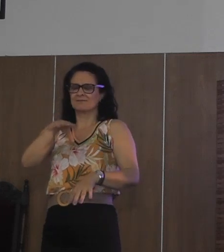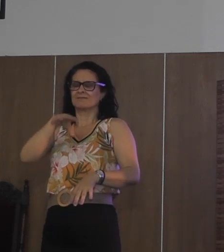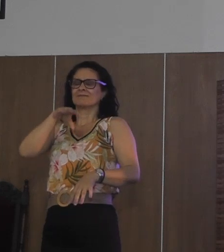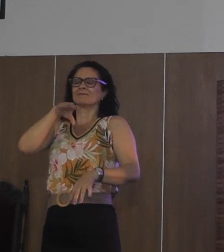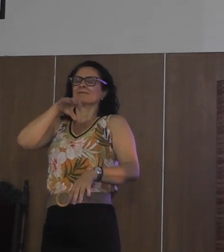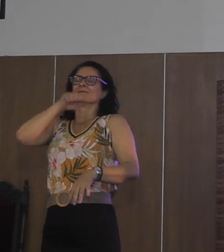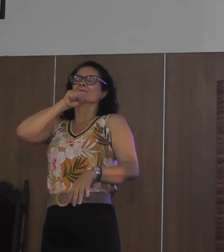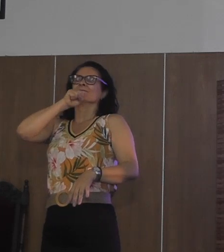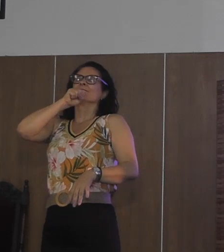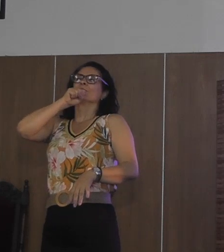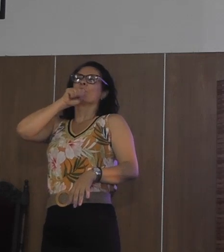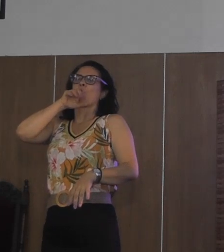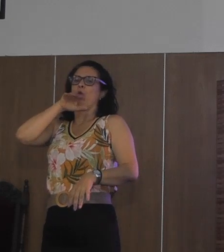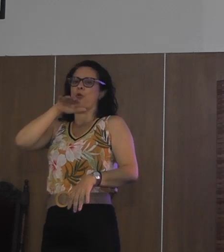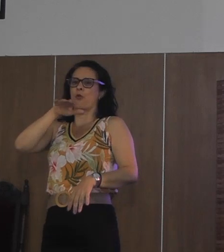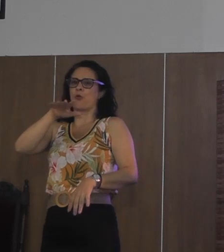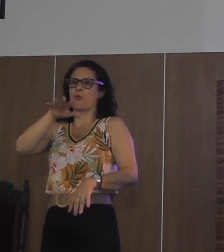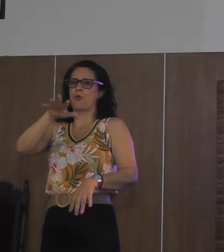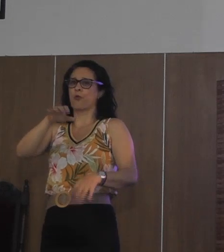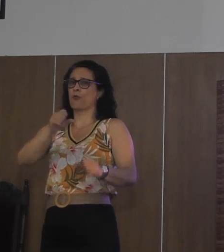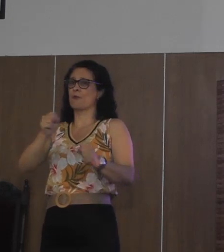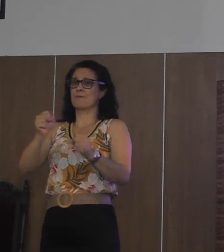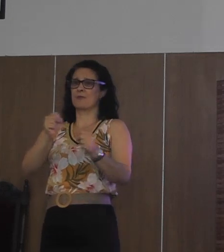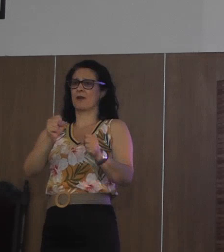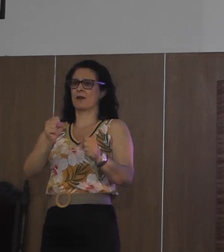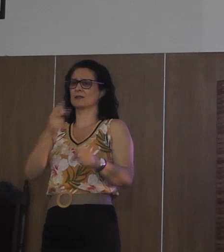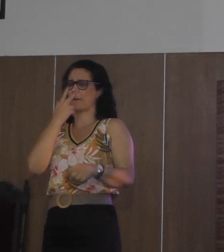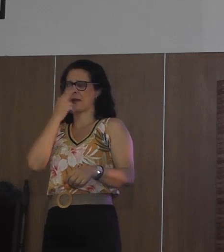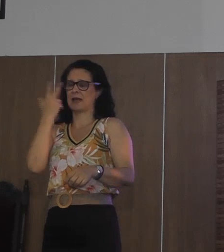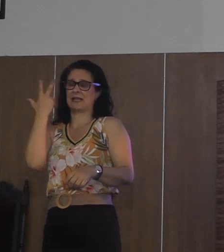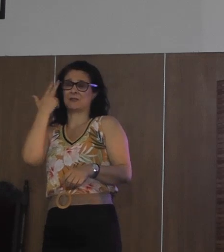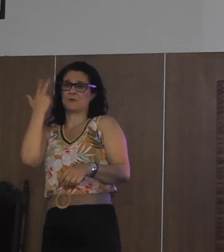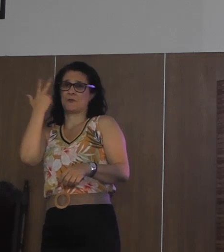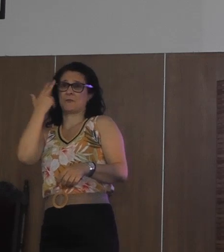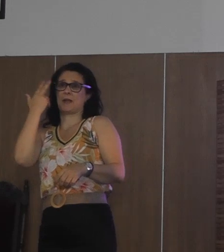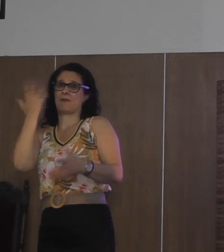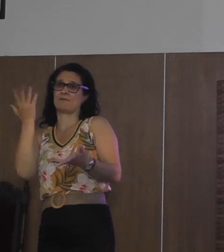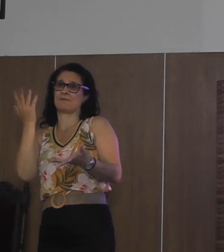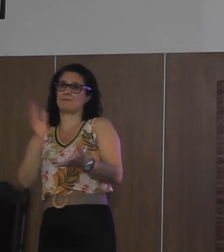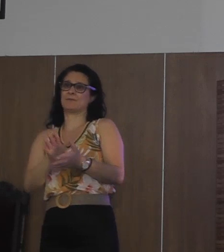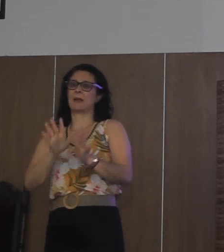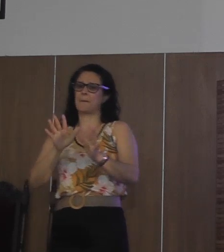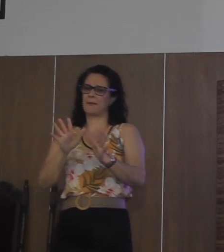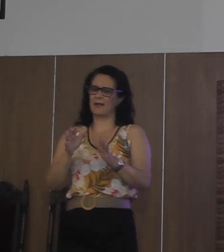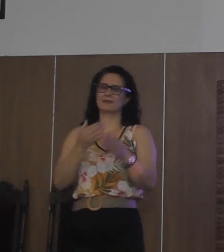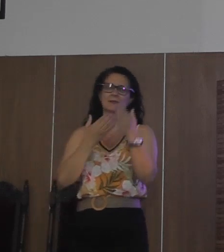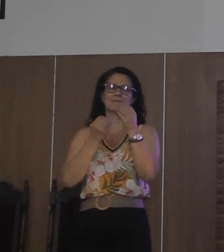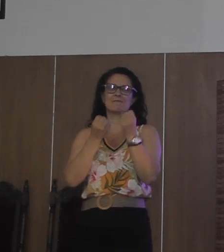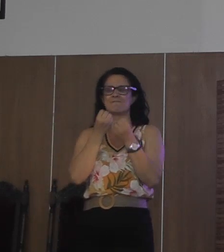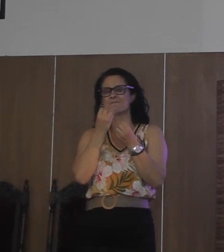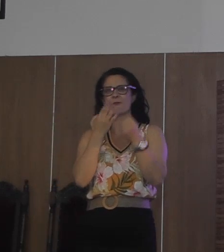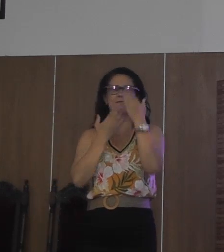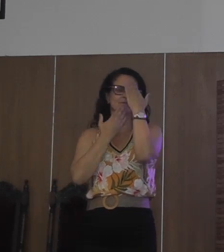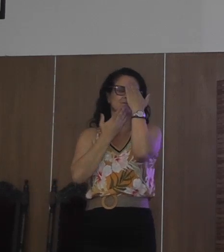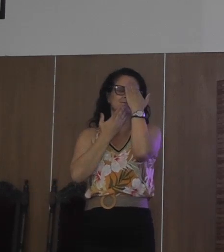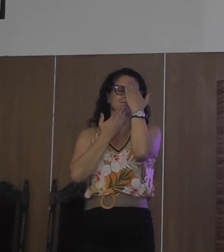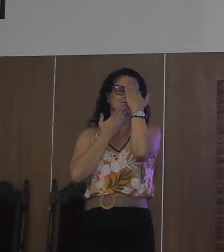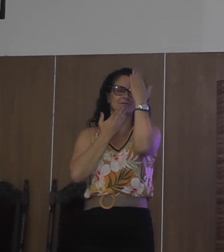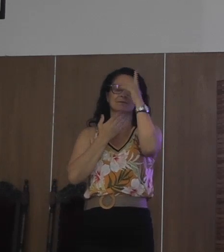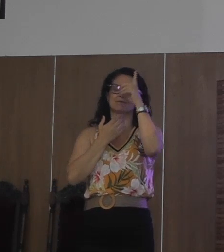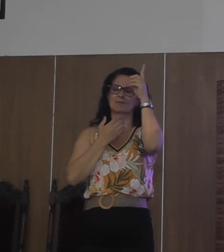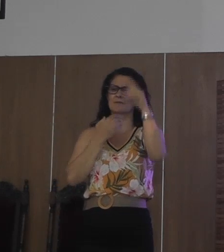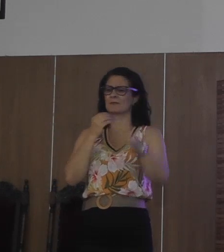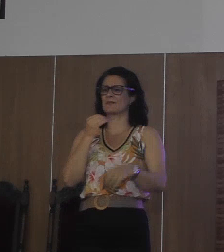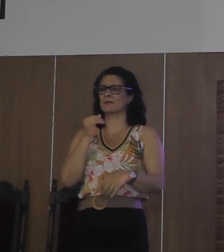acorda, parece algo tão automático no dia a dia, mas sem dúvida alguma, se você